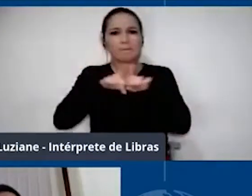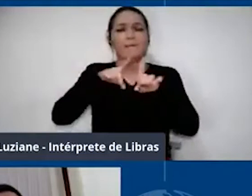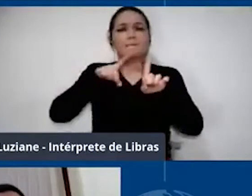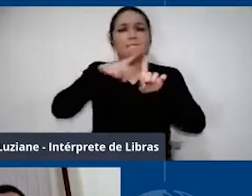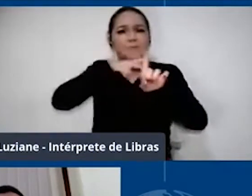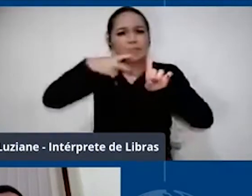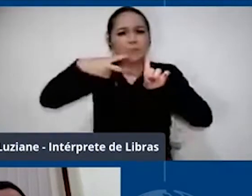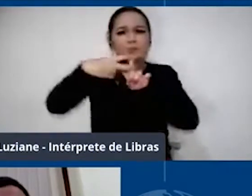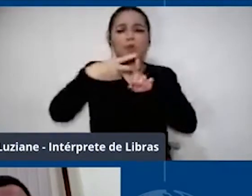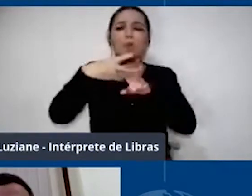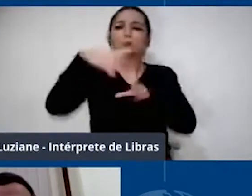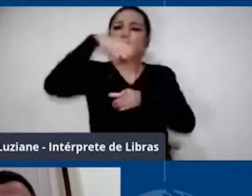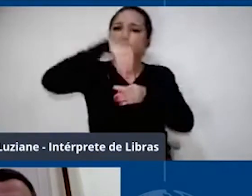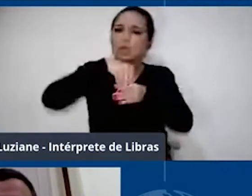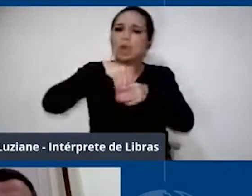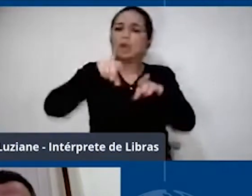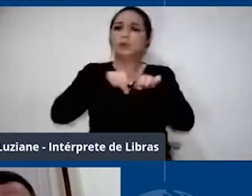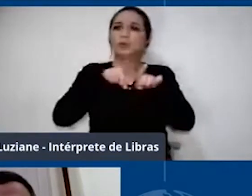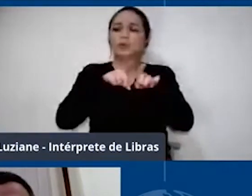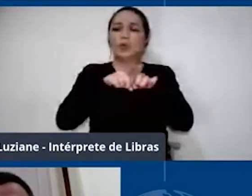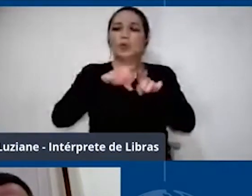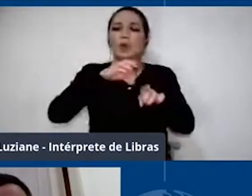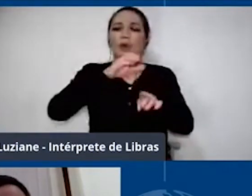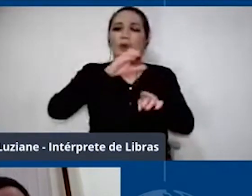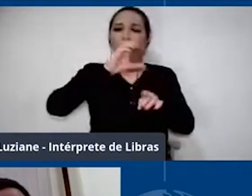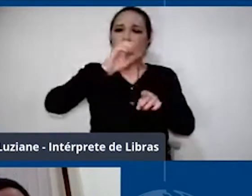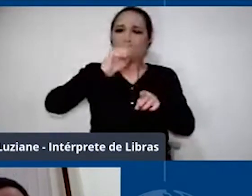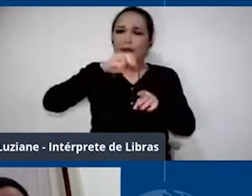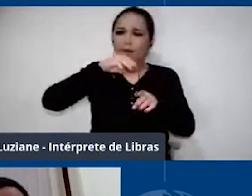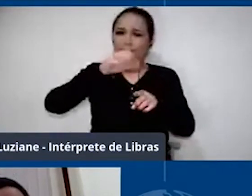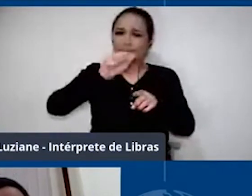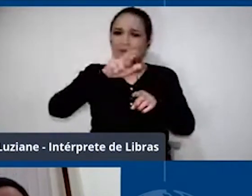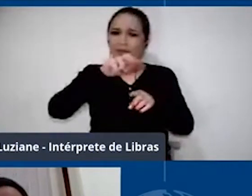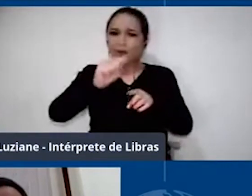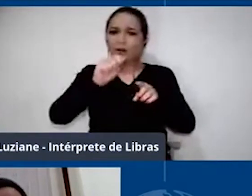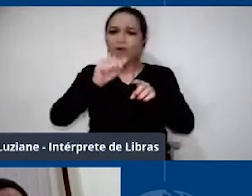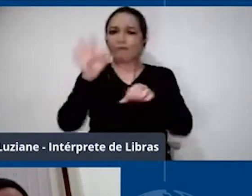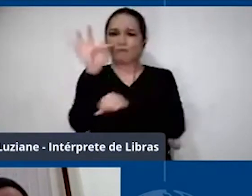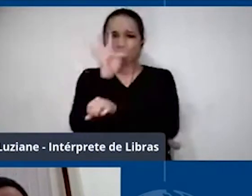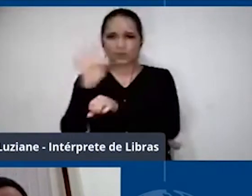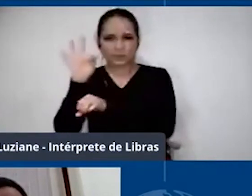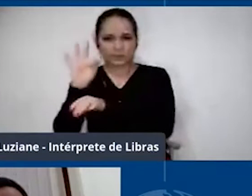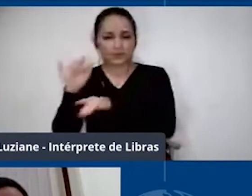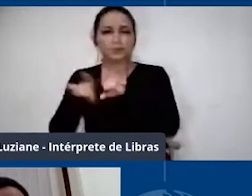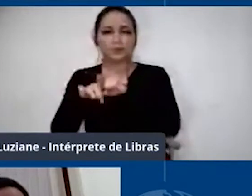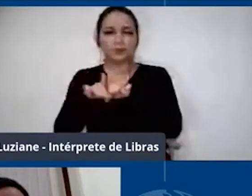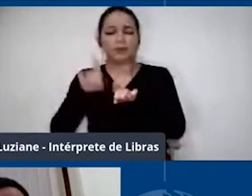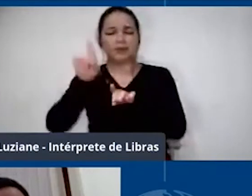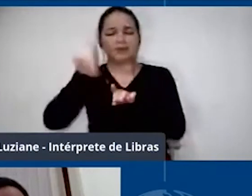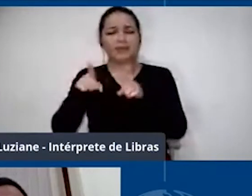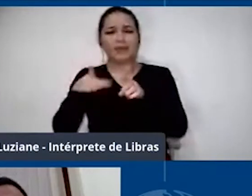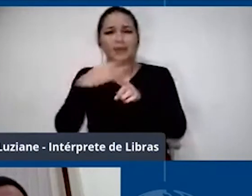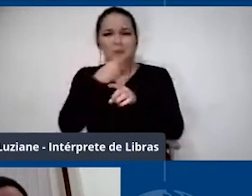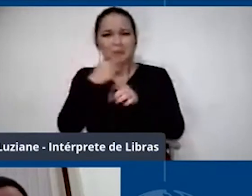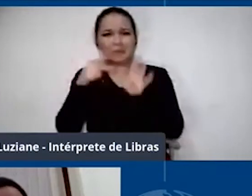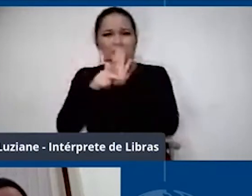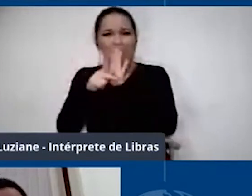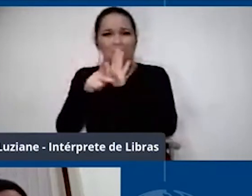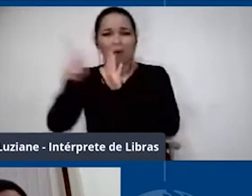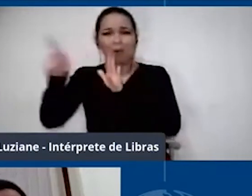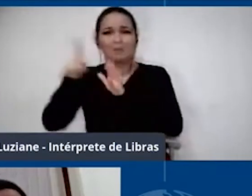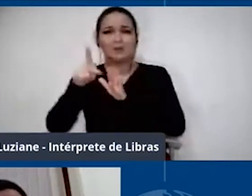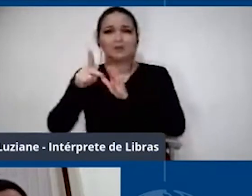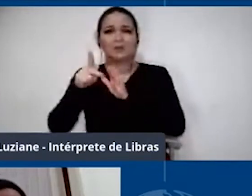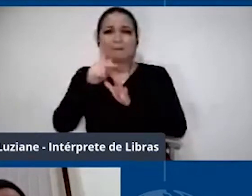Federal entre o relator Aguinaldo Ribeiro, que é da Paraíba, e o